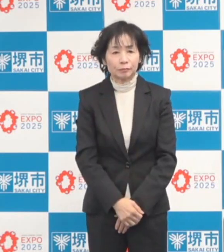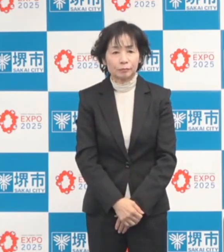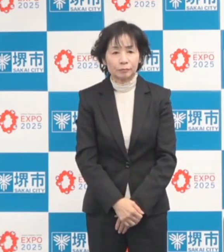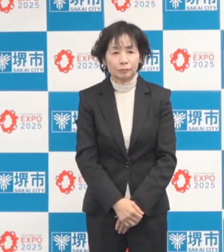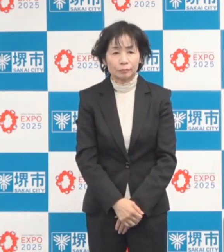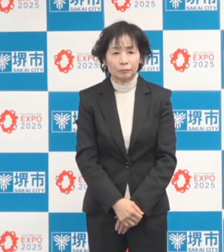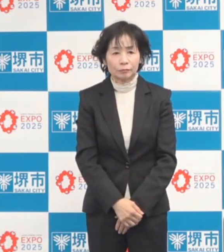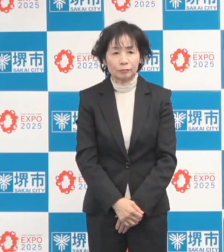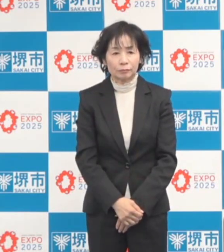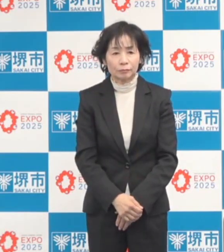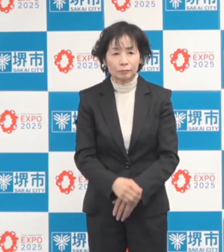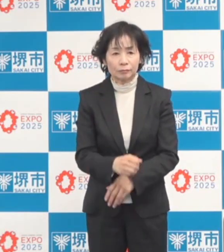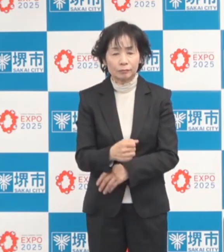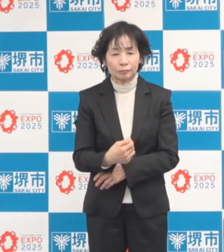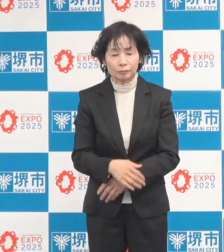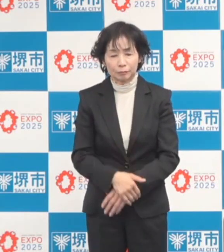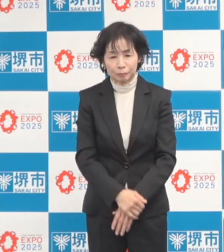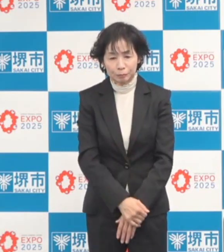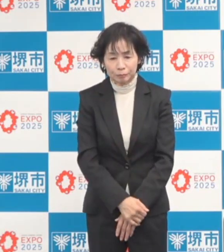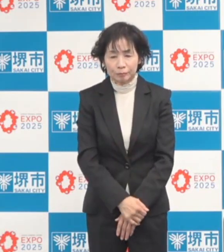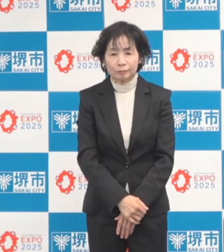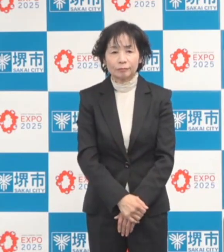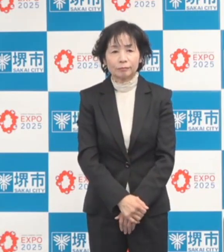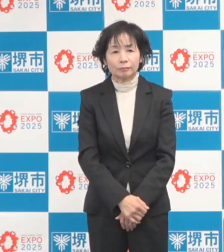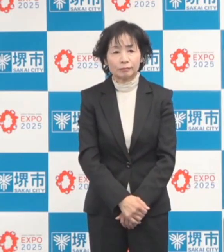すいません、朝日新聞の伊崎です。